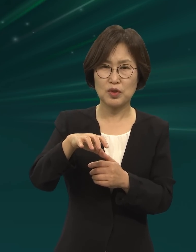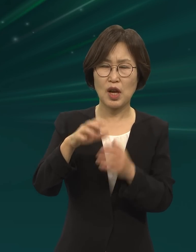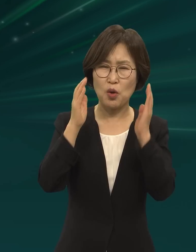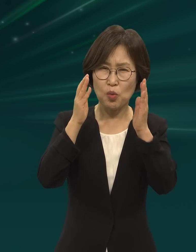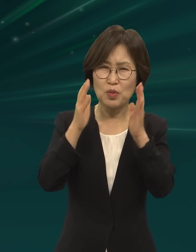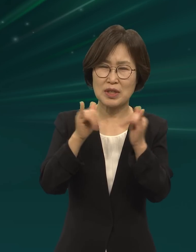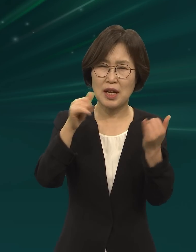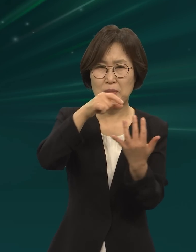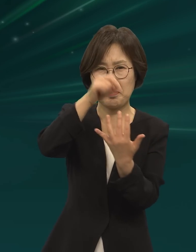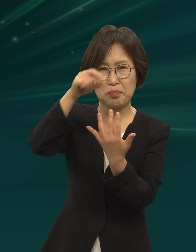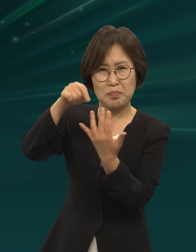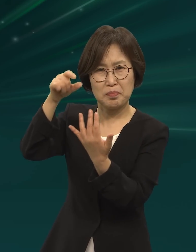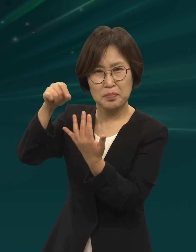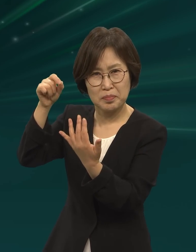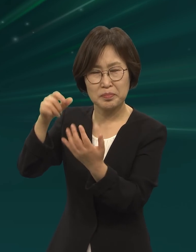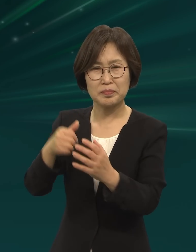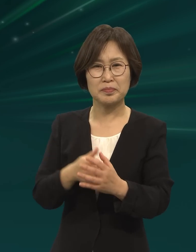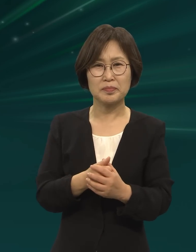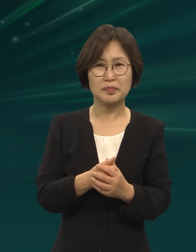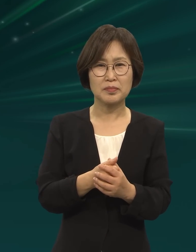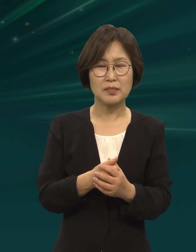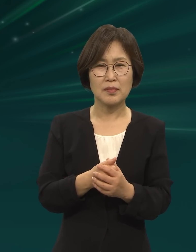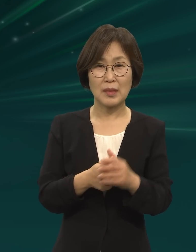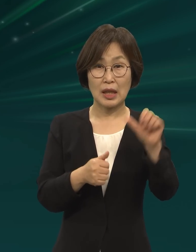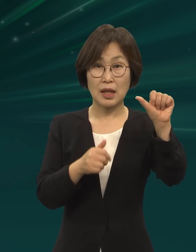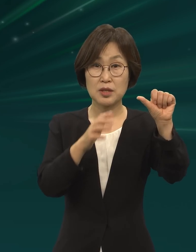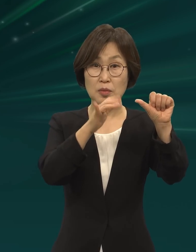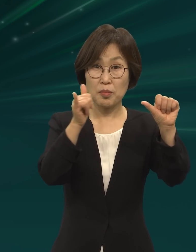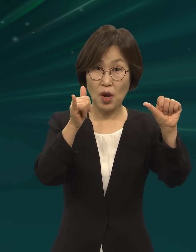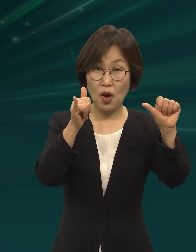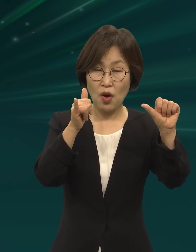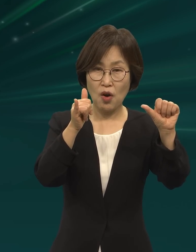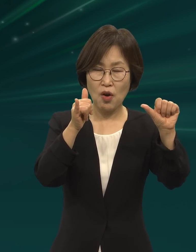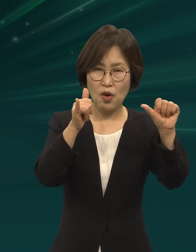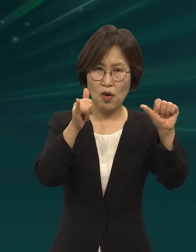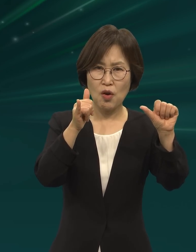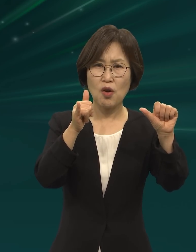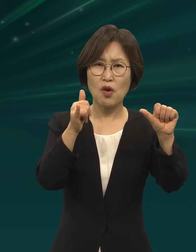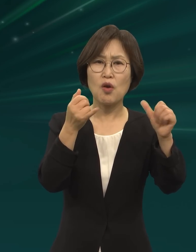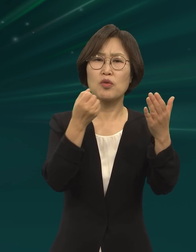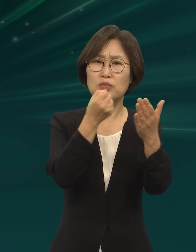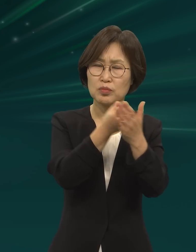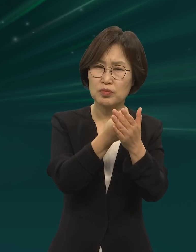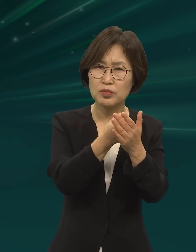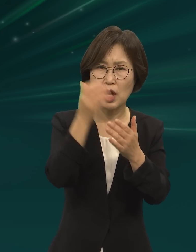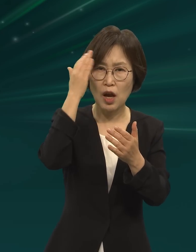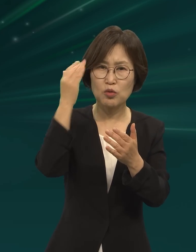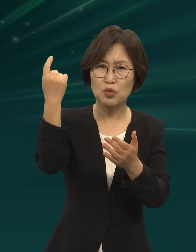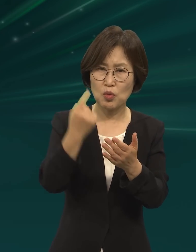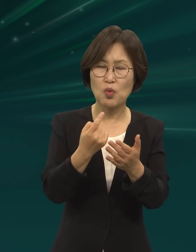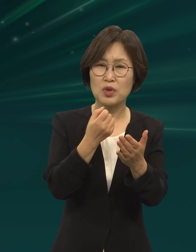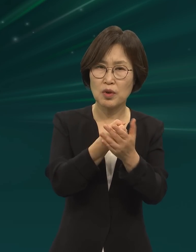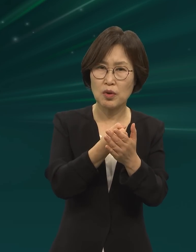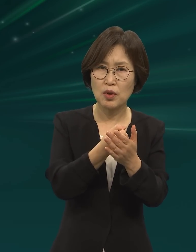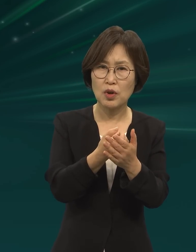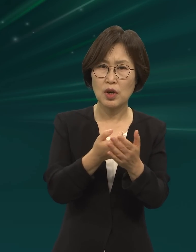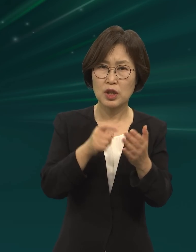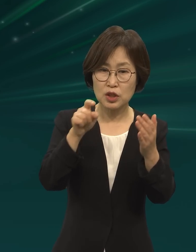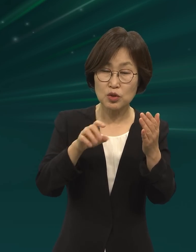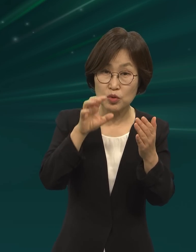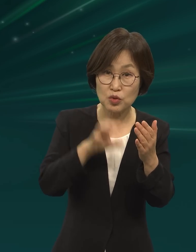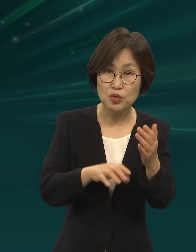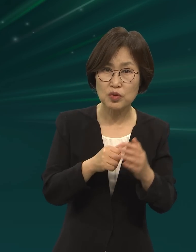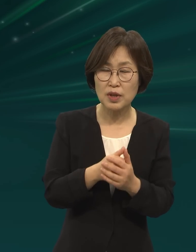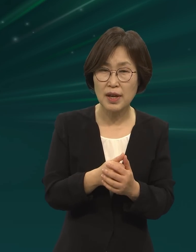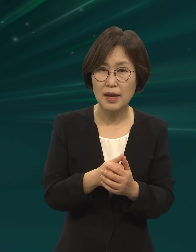뽑았습니다. 뽑았는데 5명이 가기로 했습니다. 이제 한국으로 오기로 했습니다. 그 중에 면접